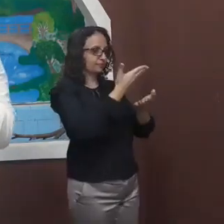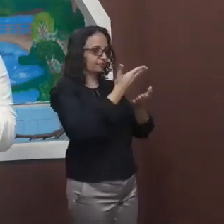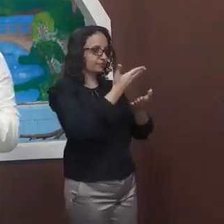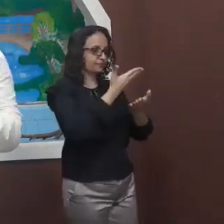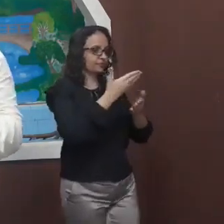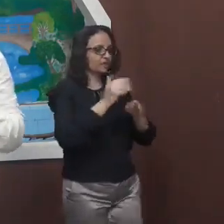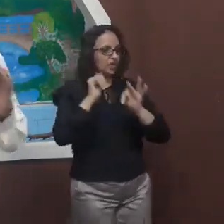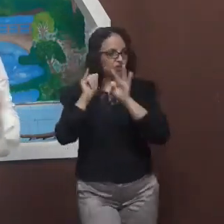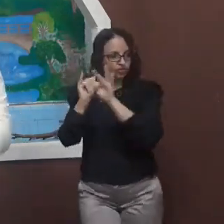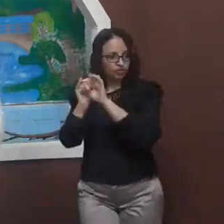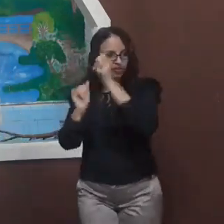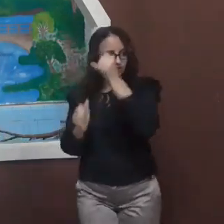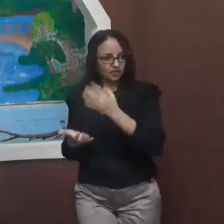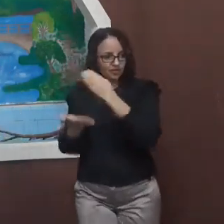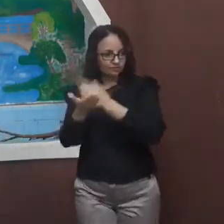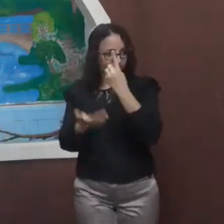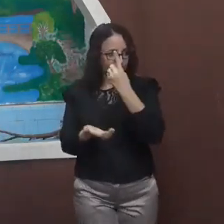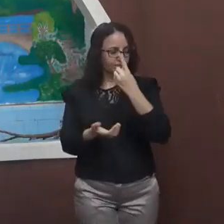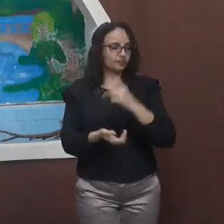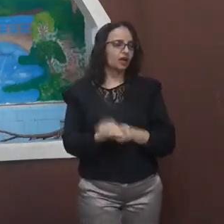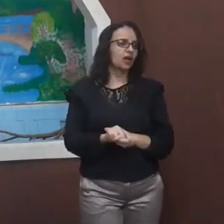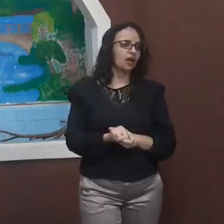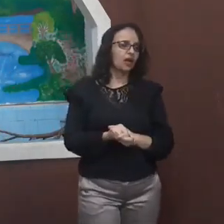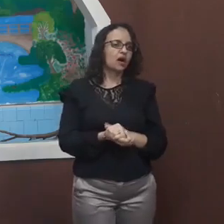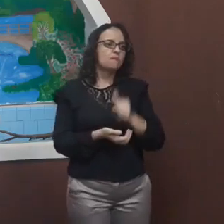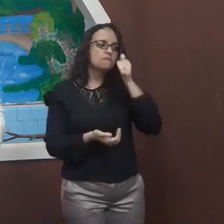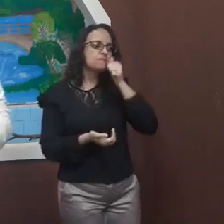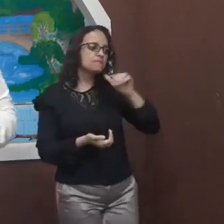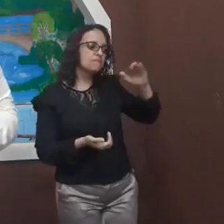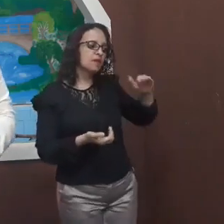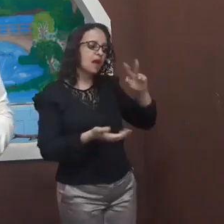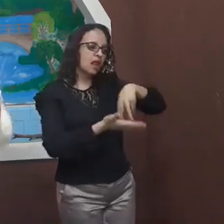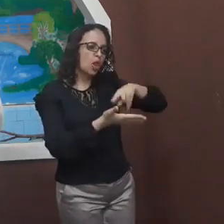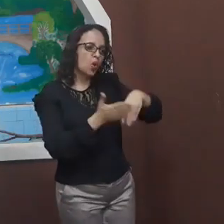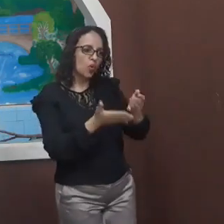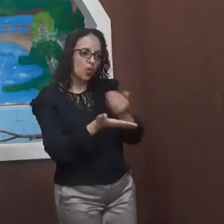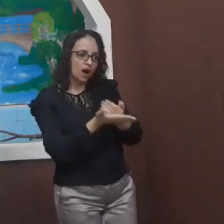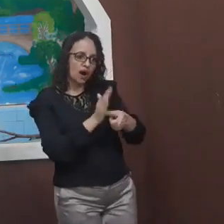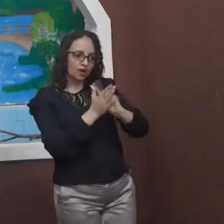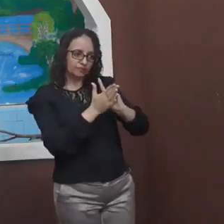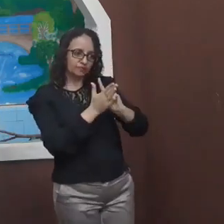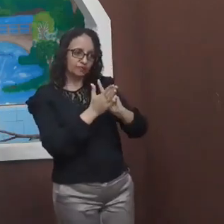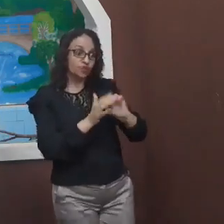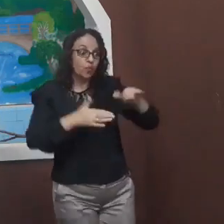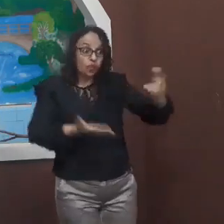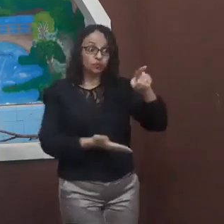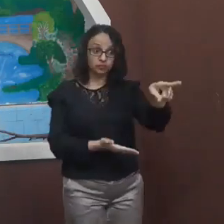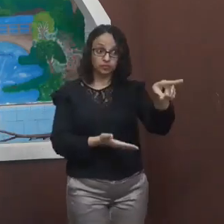1, versículo 13 e 14, lá no texto que a irmã Nick leu. Quando alguém for tentado,